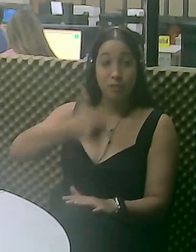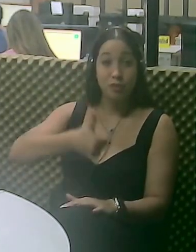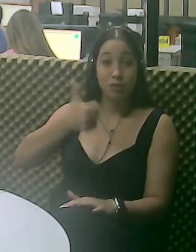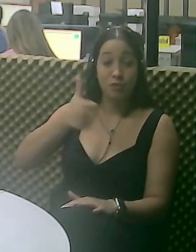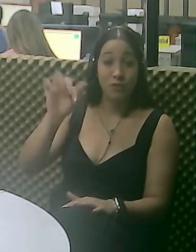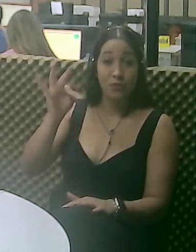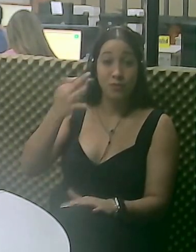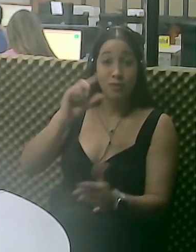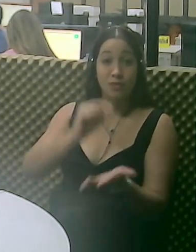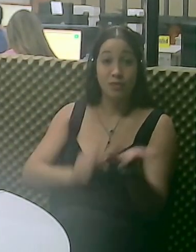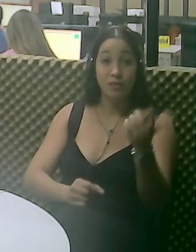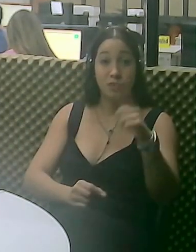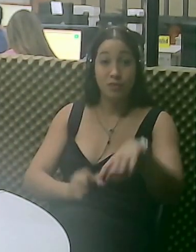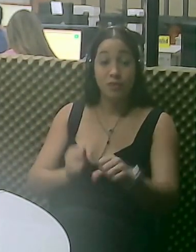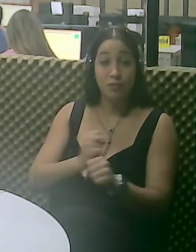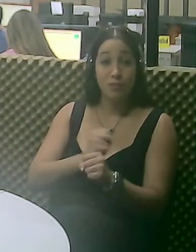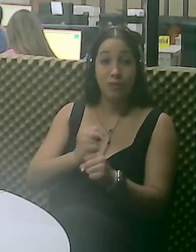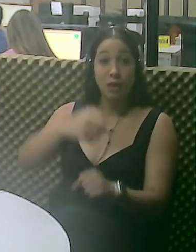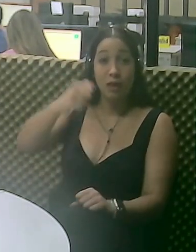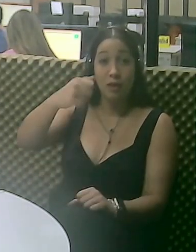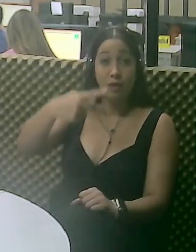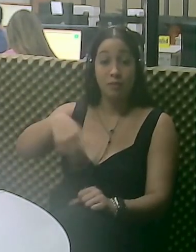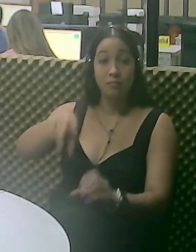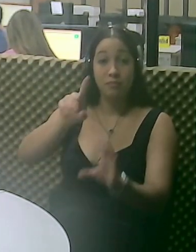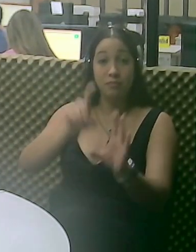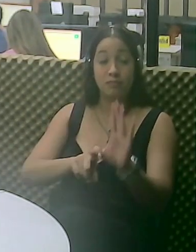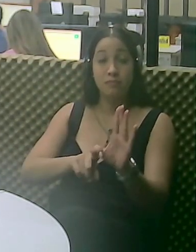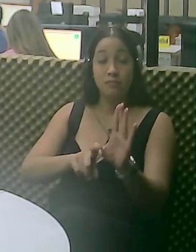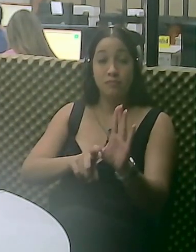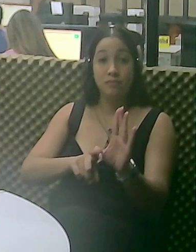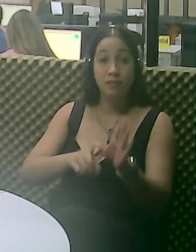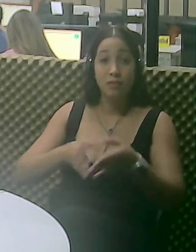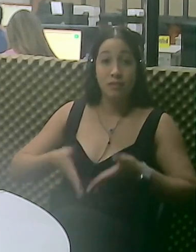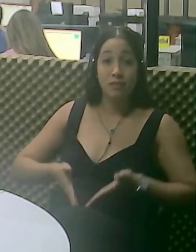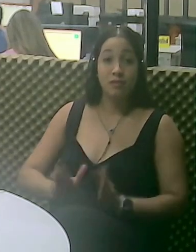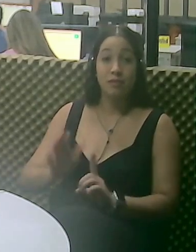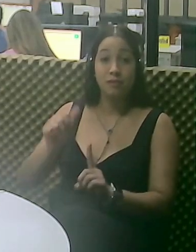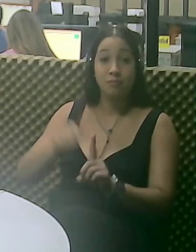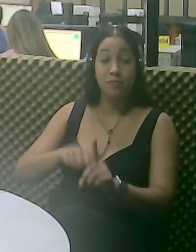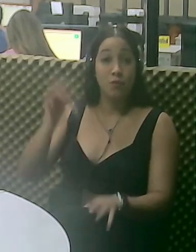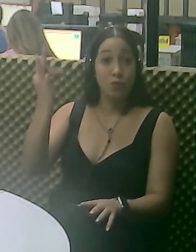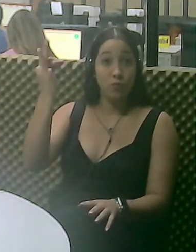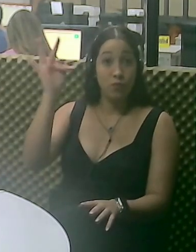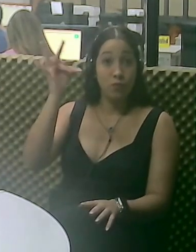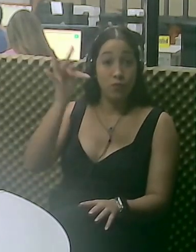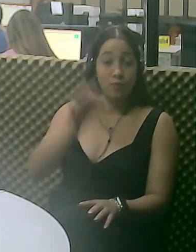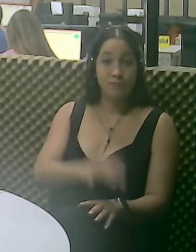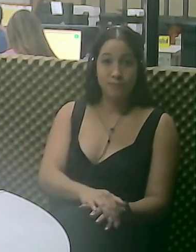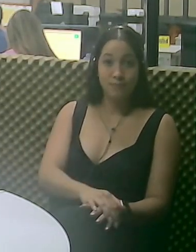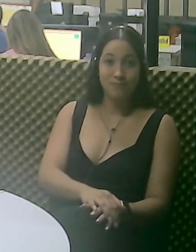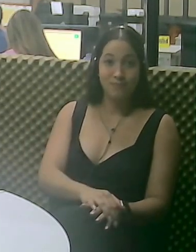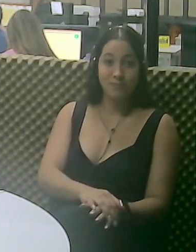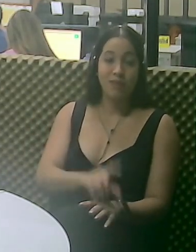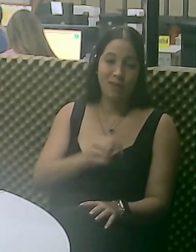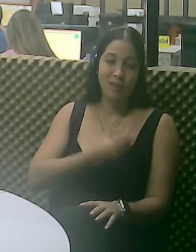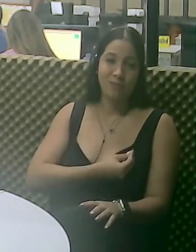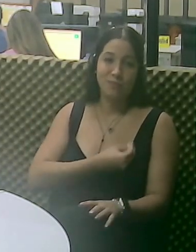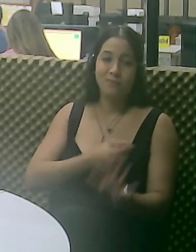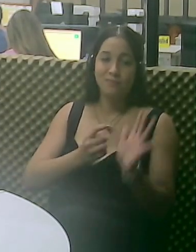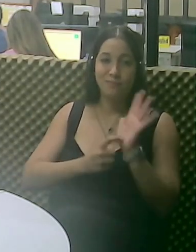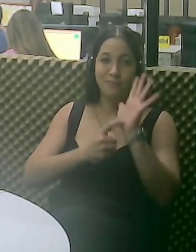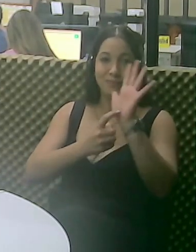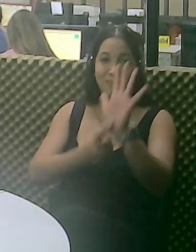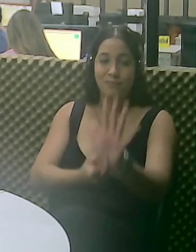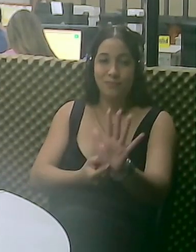1º, o recadastramento anual de aposentados e pensionistas nascidos no mês de fevereiro. Também conhecido como prova de